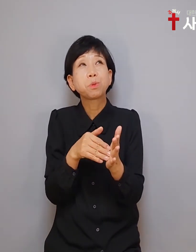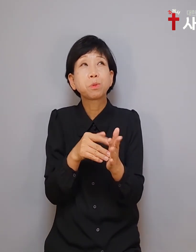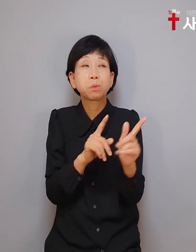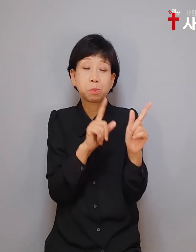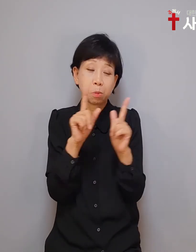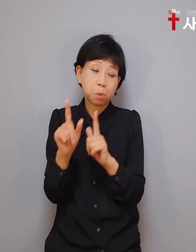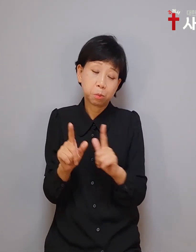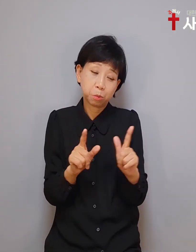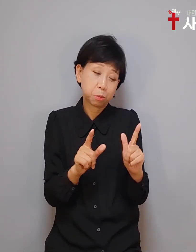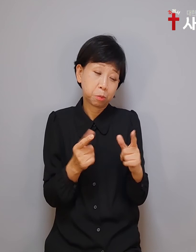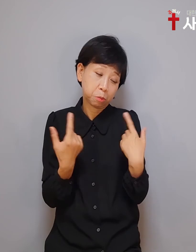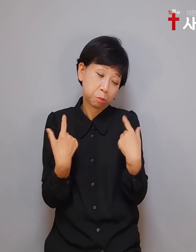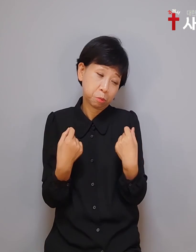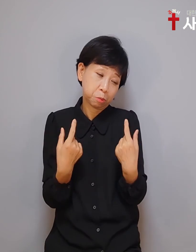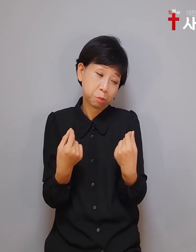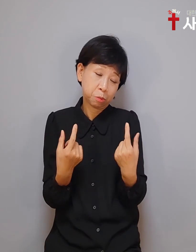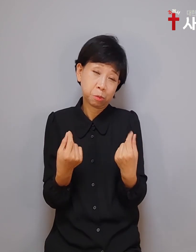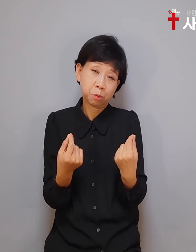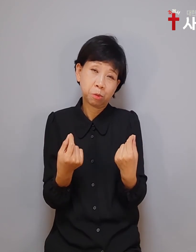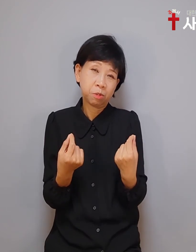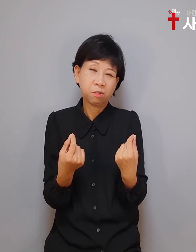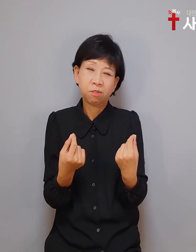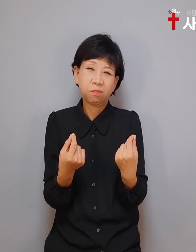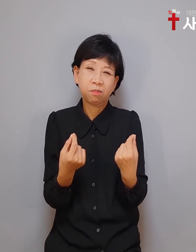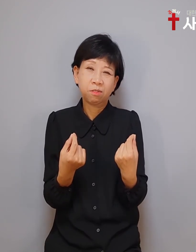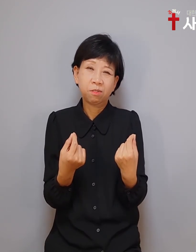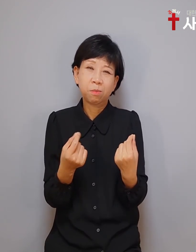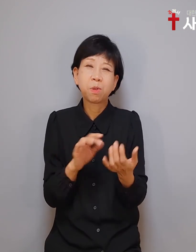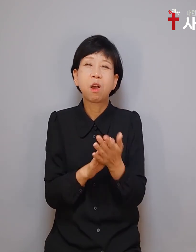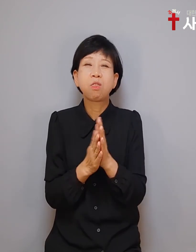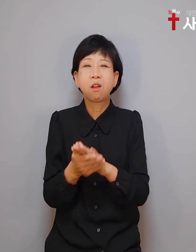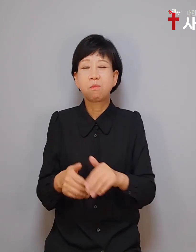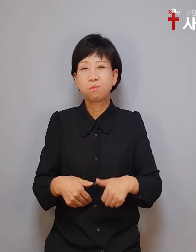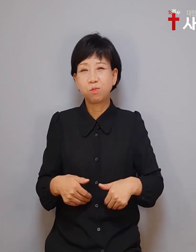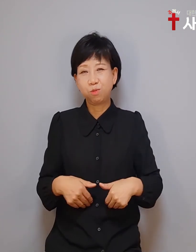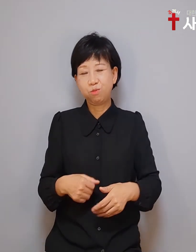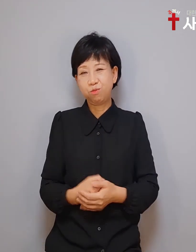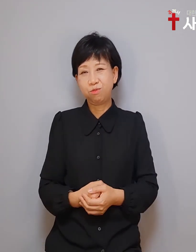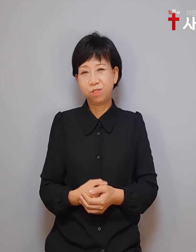거죠 뭐. 그러면 안 되거든요. 제가 세 분에게도 그랬어요.